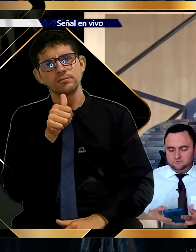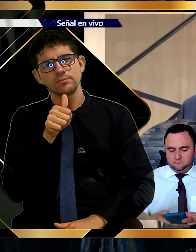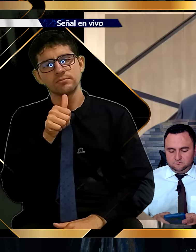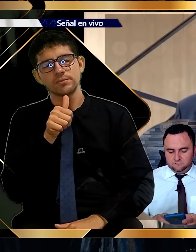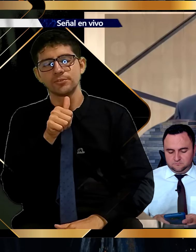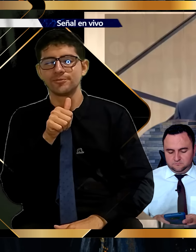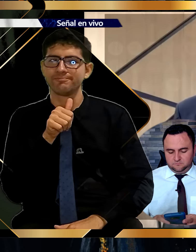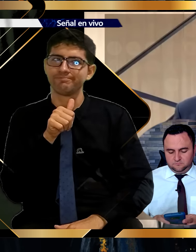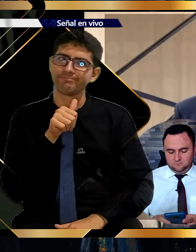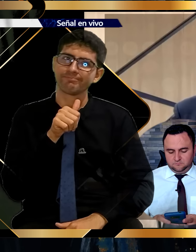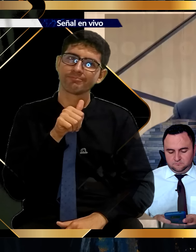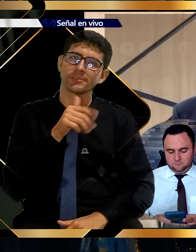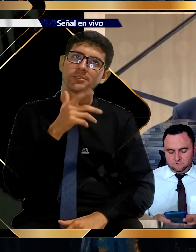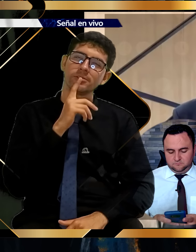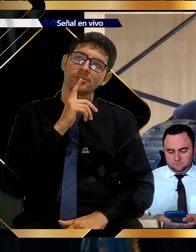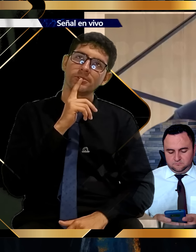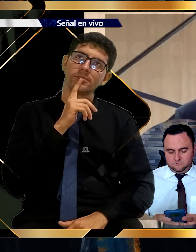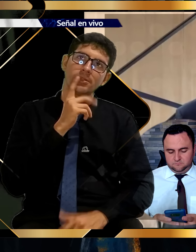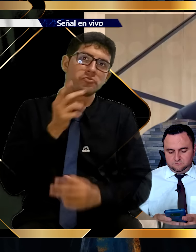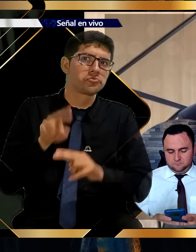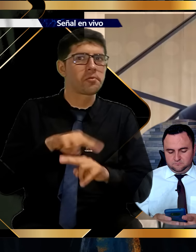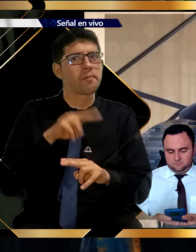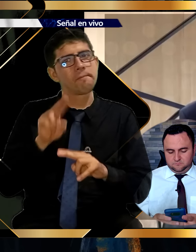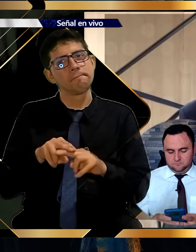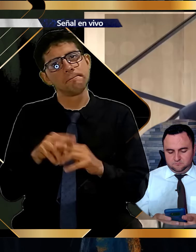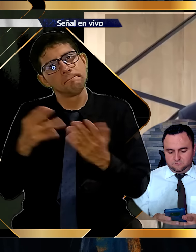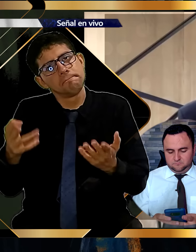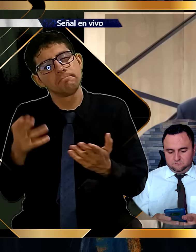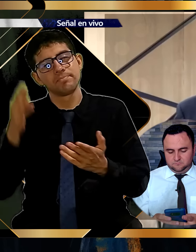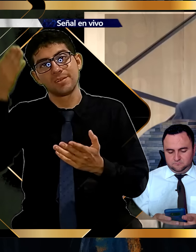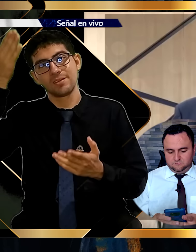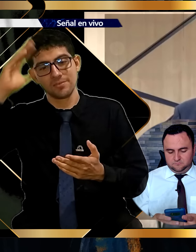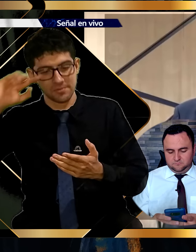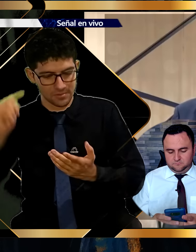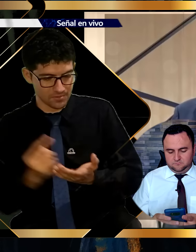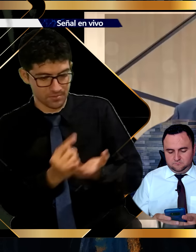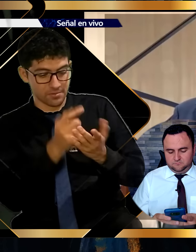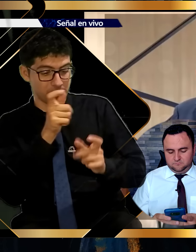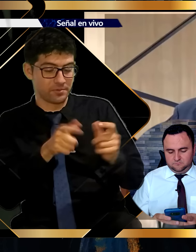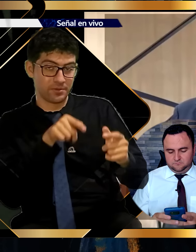Eso es lo básico, porque toda su complacencia es con los fieles de la tierra.